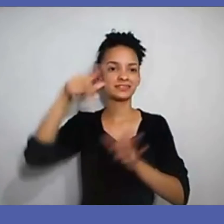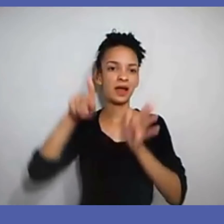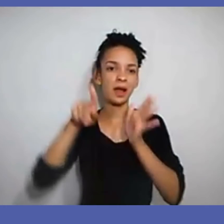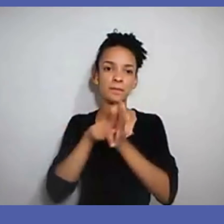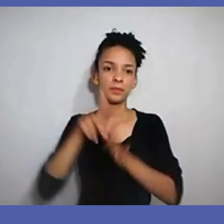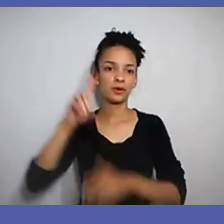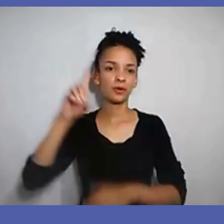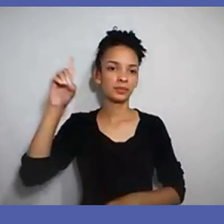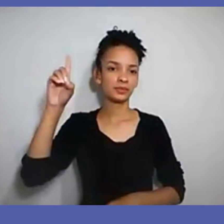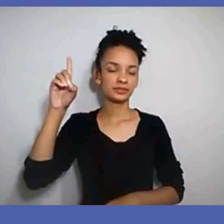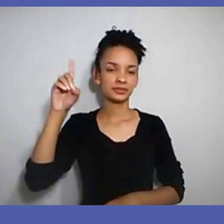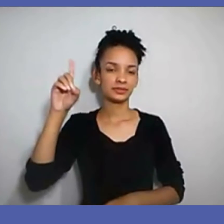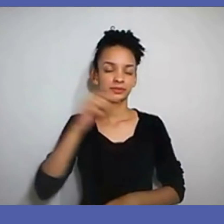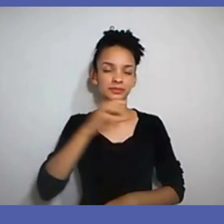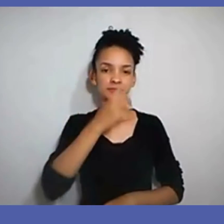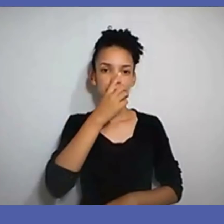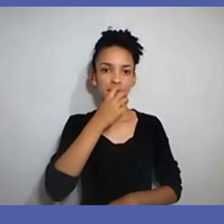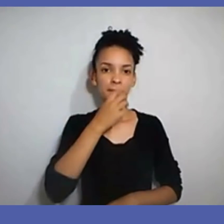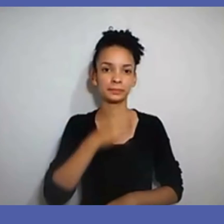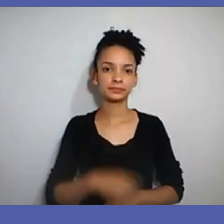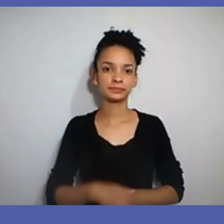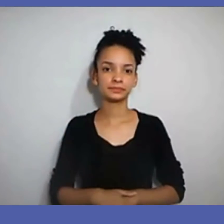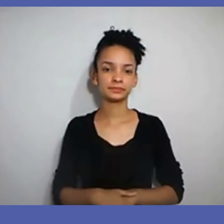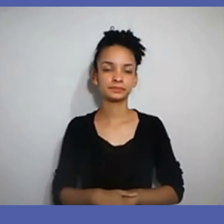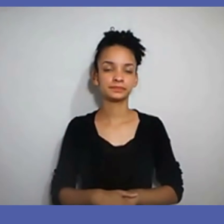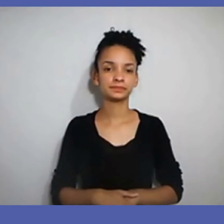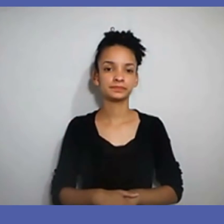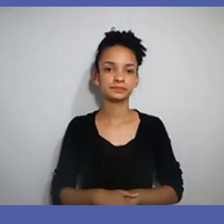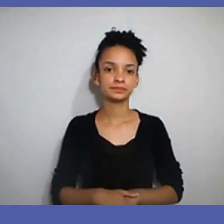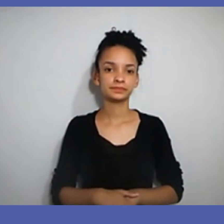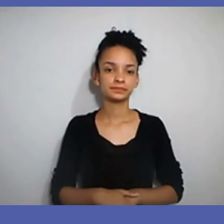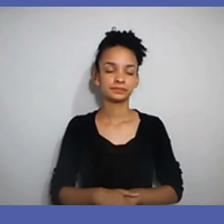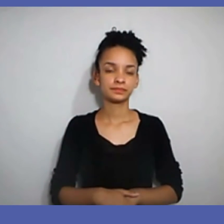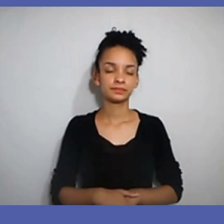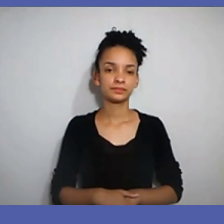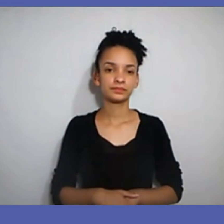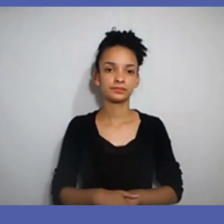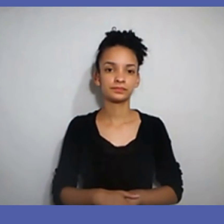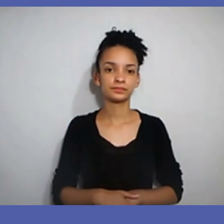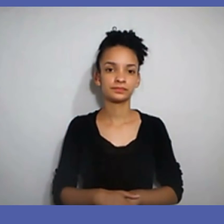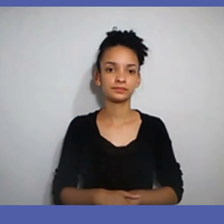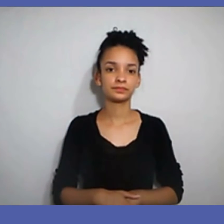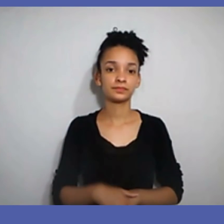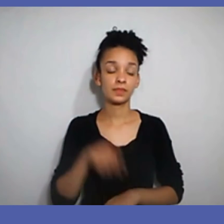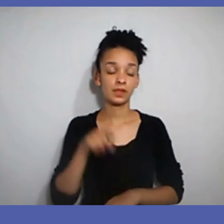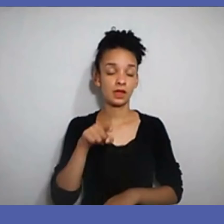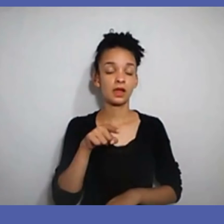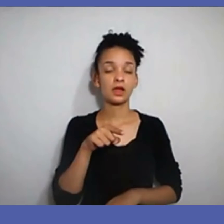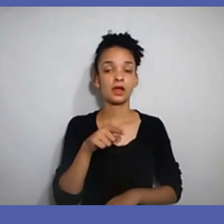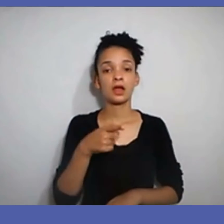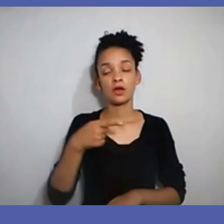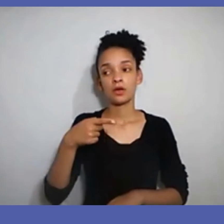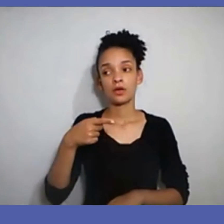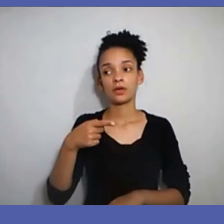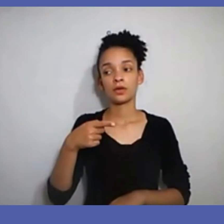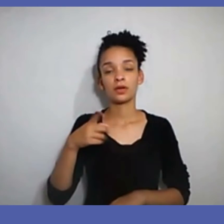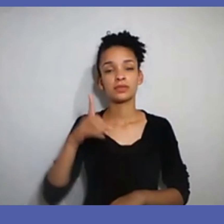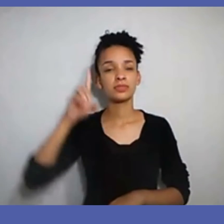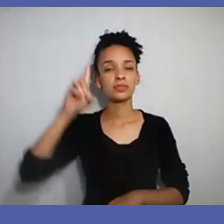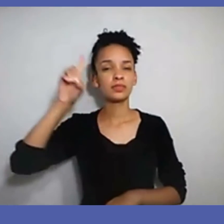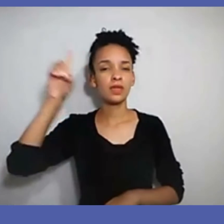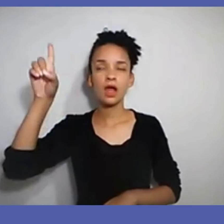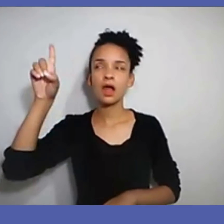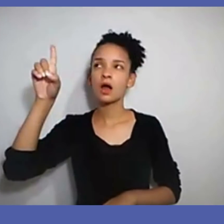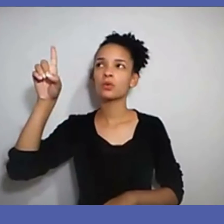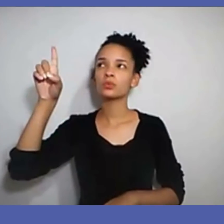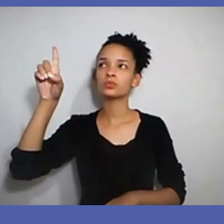levado para Egito, por causa da fome. E Deus então, com a sua mão poderosa, tirou